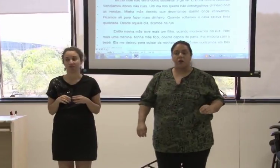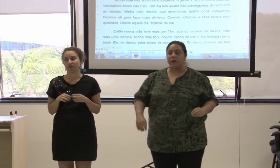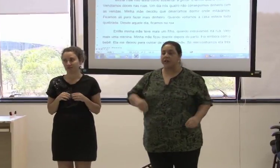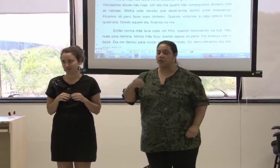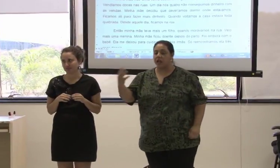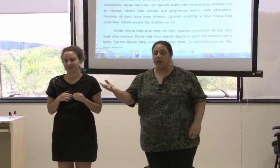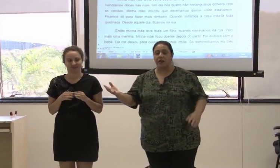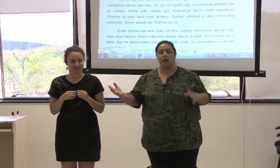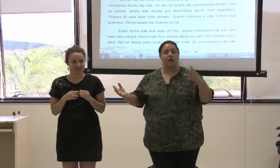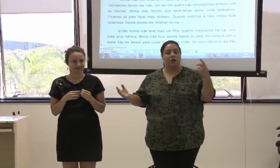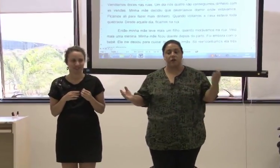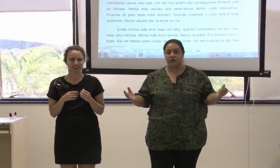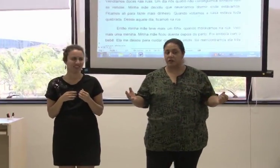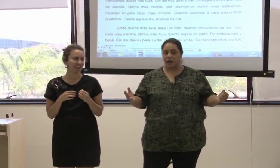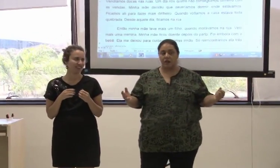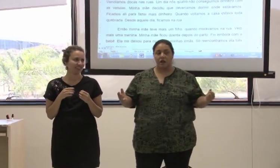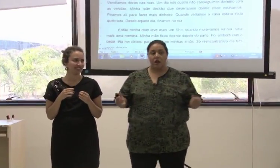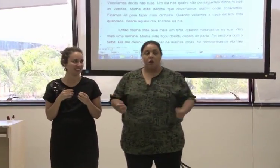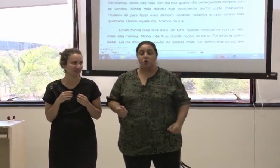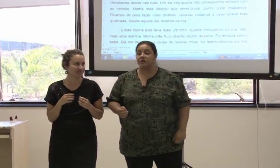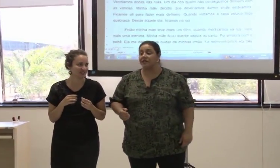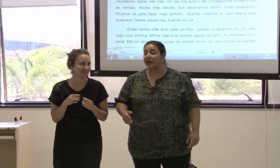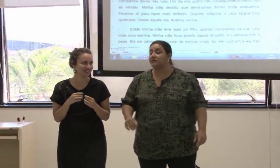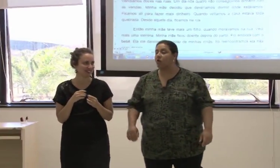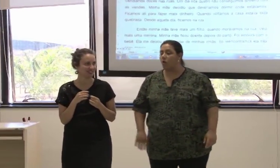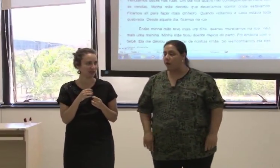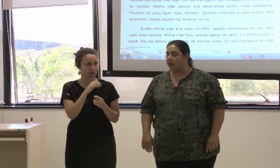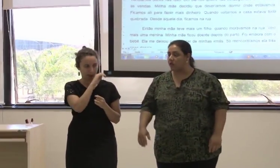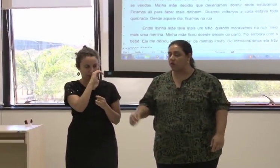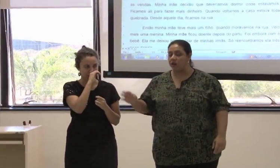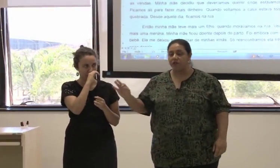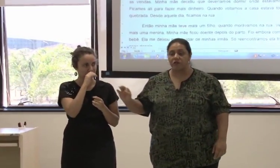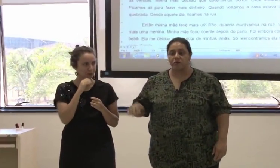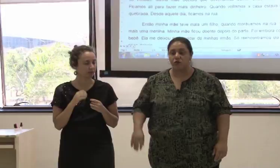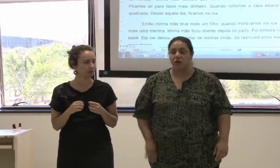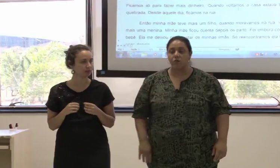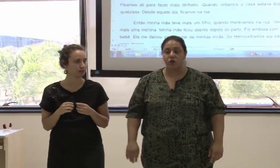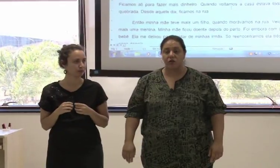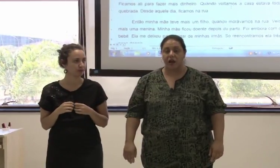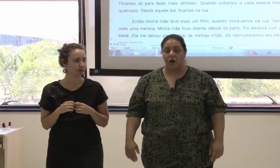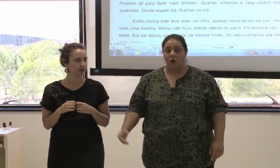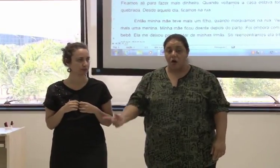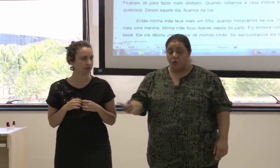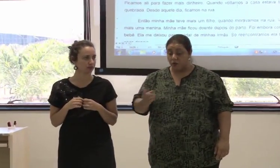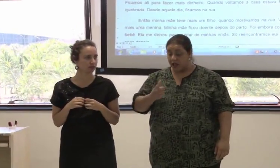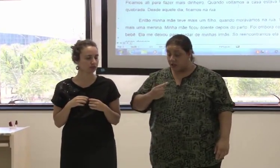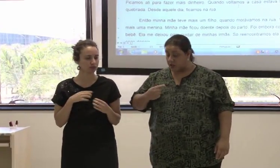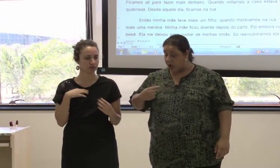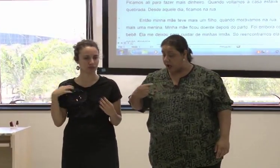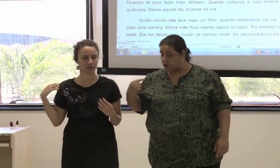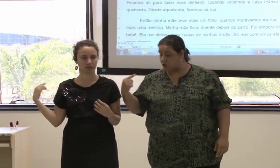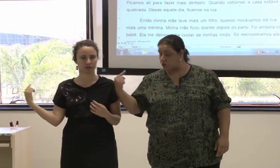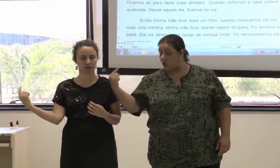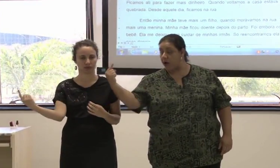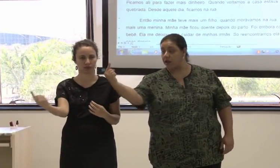tem direita e não tem esquerda. Os sinais se completam. Então, ela fez uma escolha muito legal, porque ela juntou